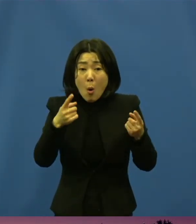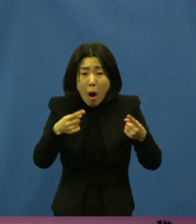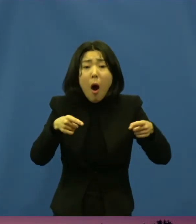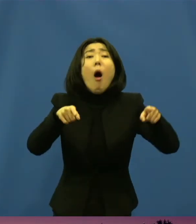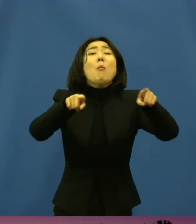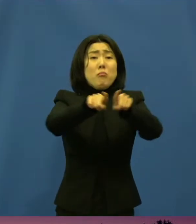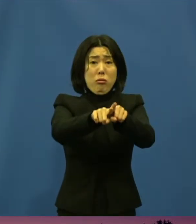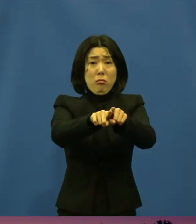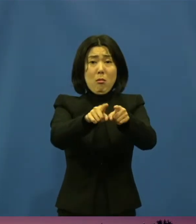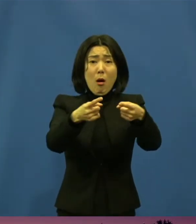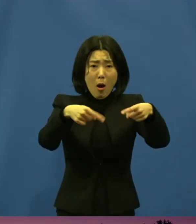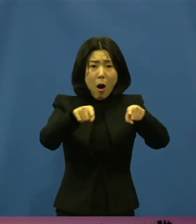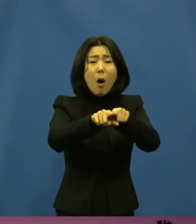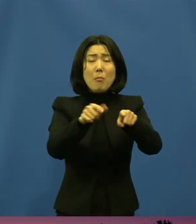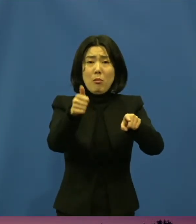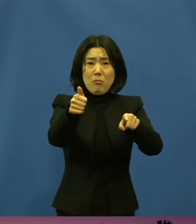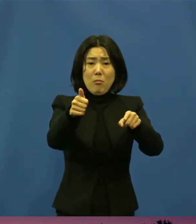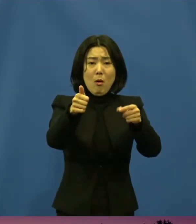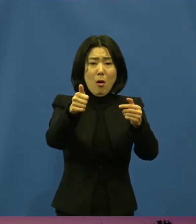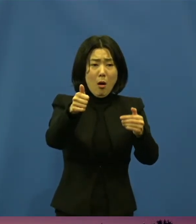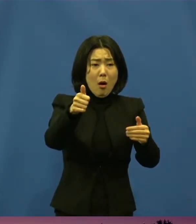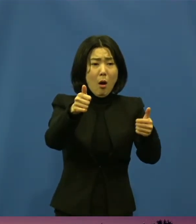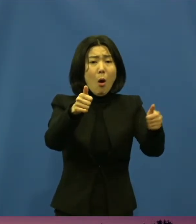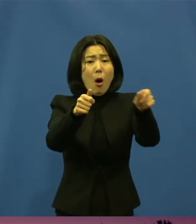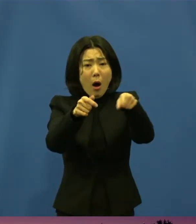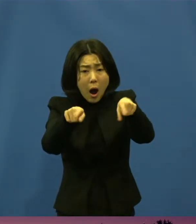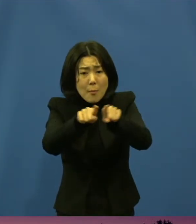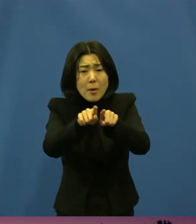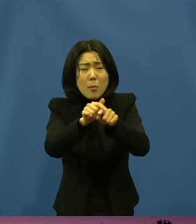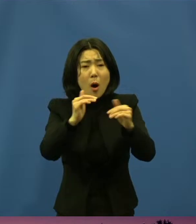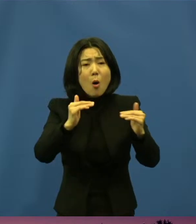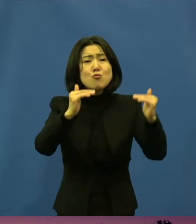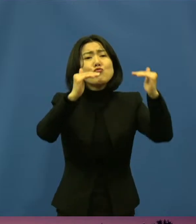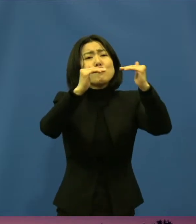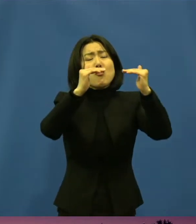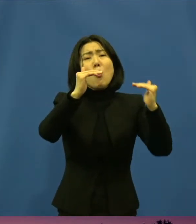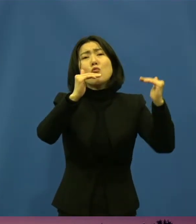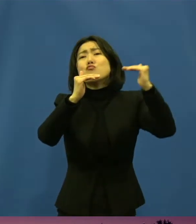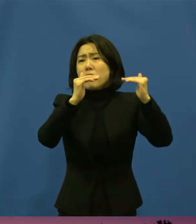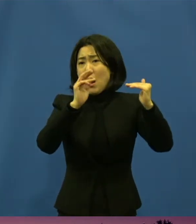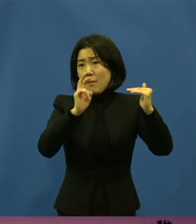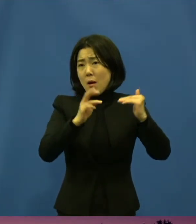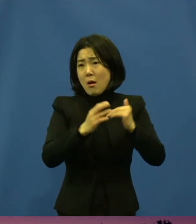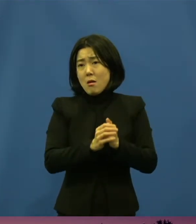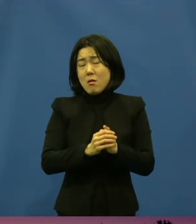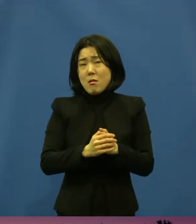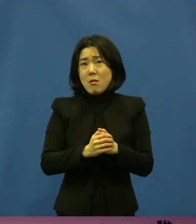분하고 함께 동역다. 이건 진짜 영광이고 특권이죠. 이런 일 없어요.